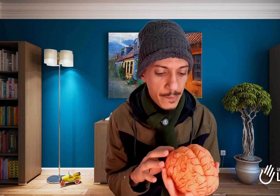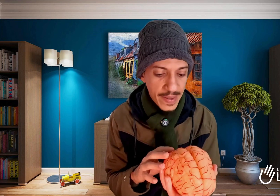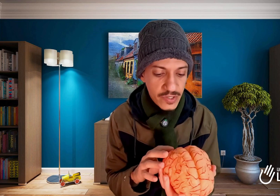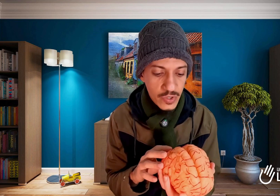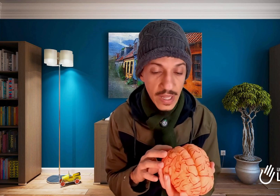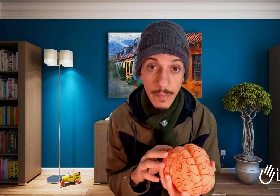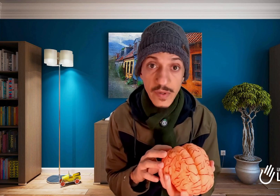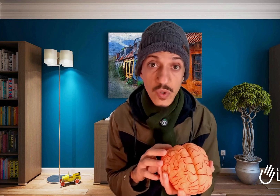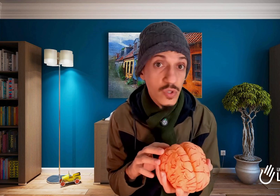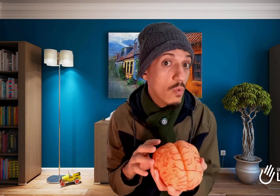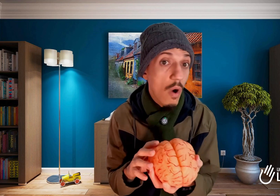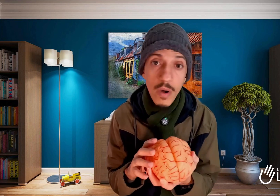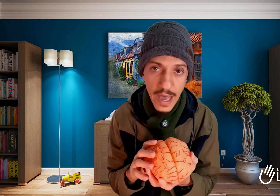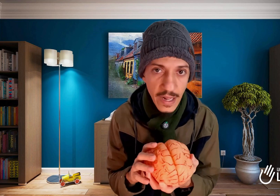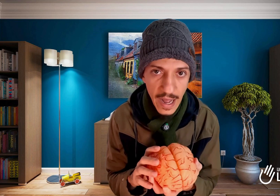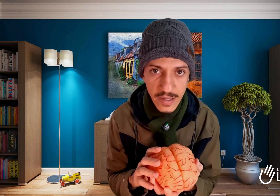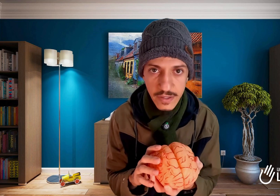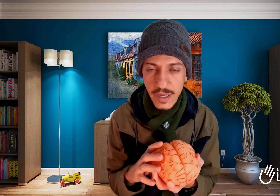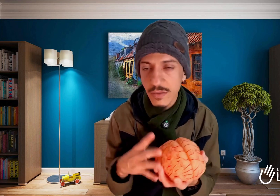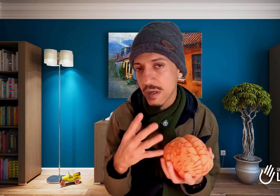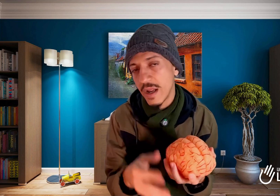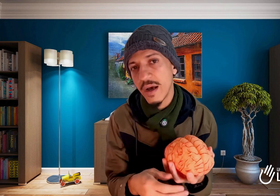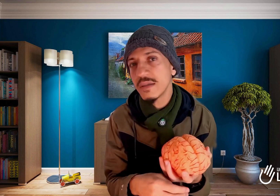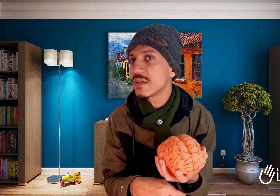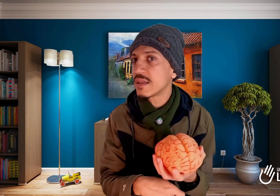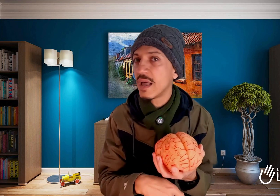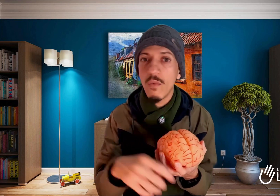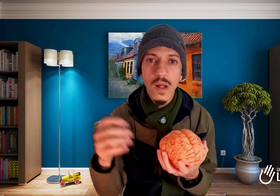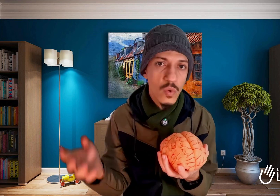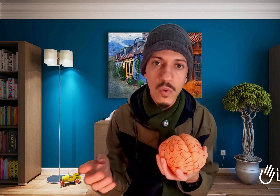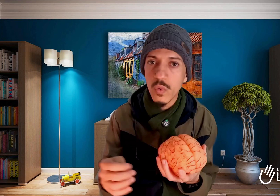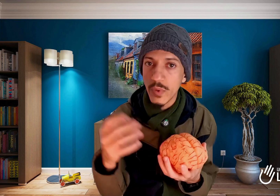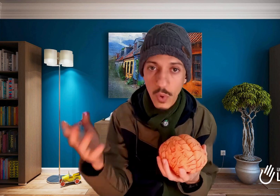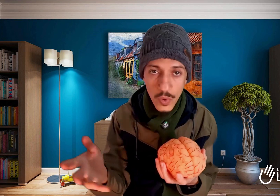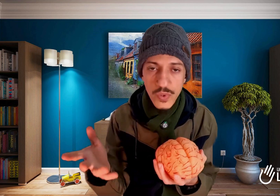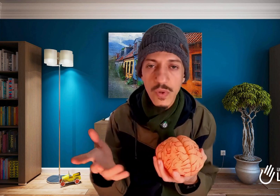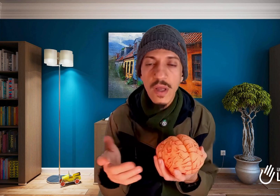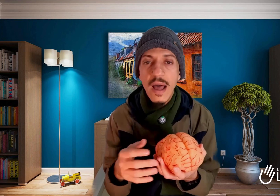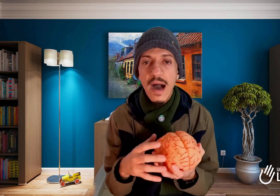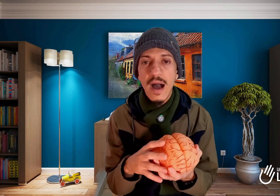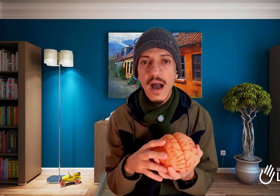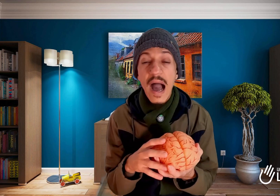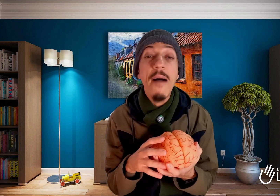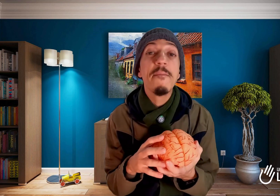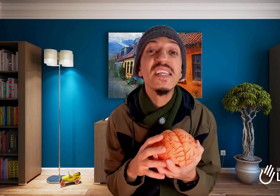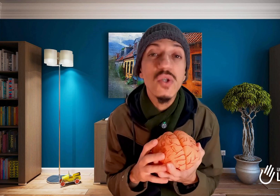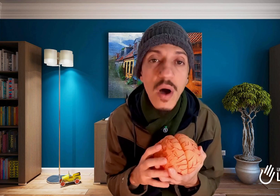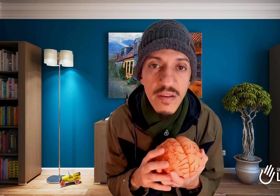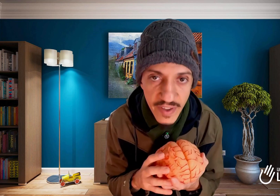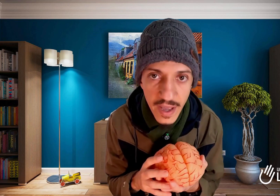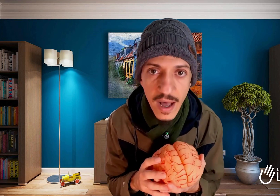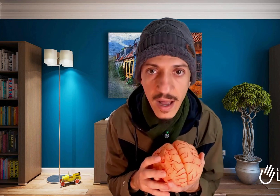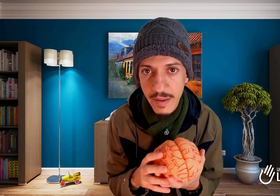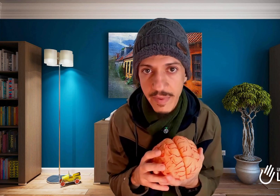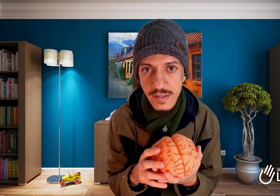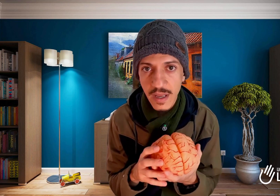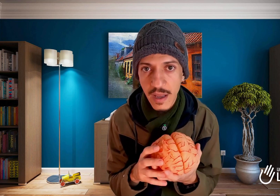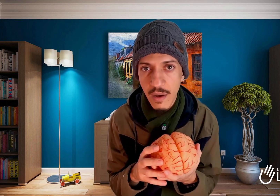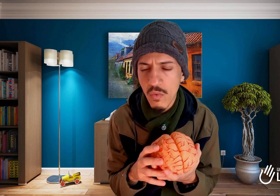de ajudar pessoas de qualquer idade, desde uma criança até um adulto, idoso, a absorver a Libras. É um outro